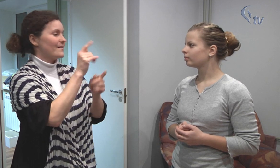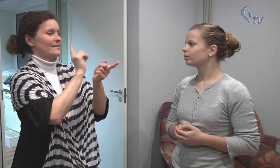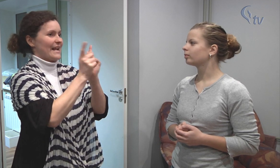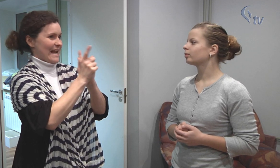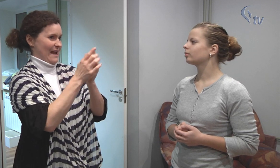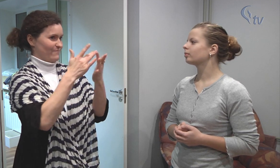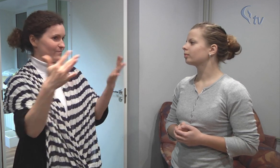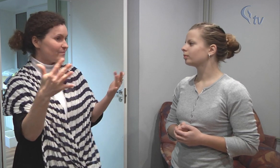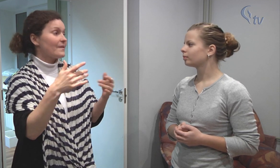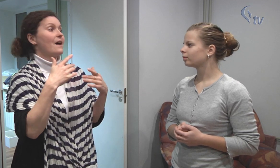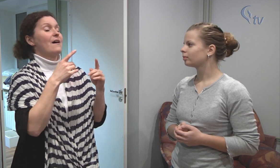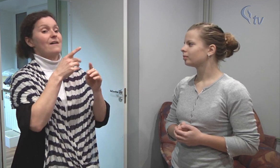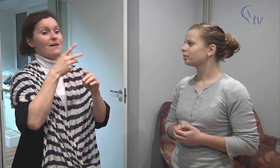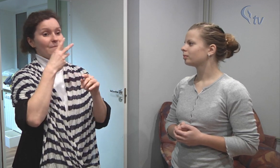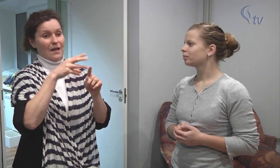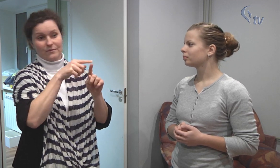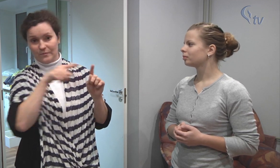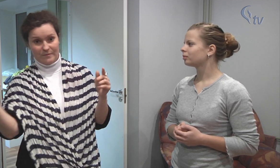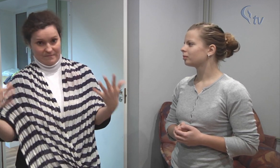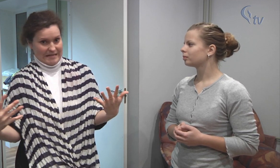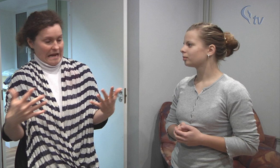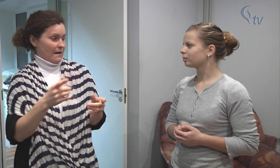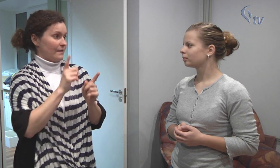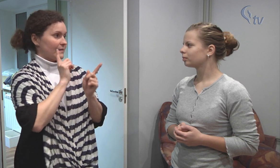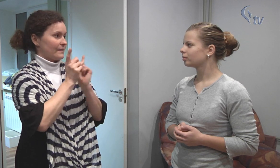seal sai ka telefonitõlget tellida, aga alates märtsist